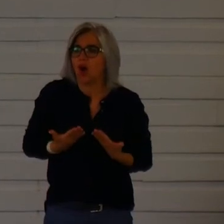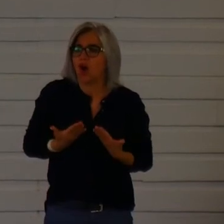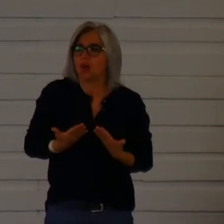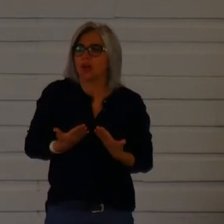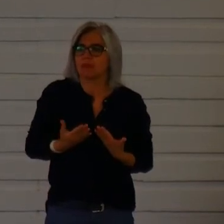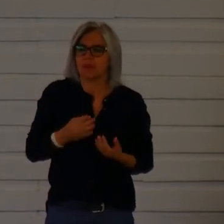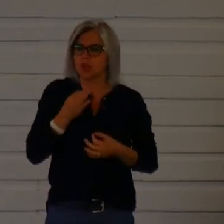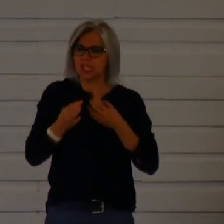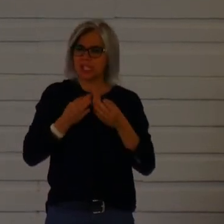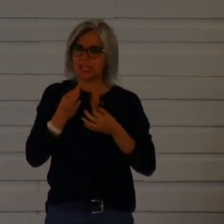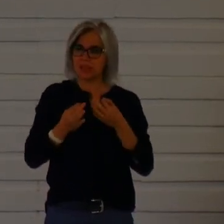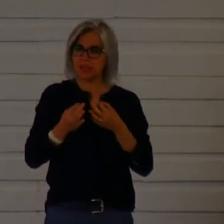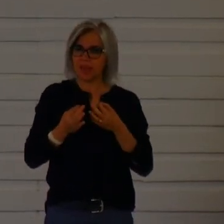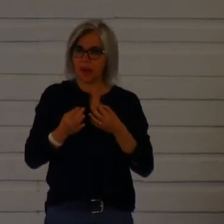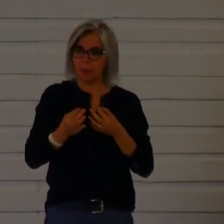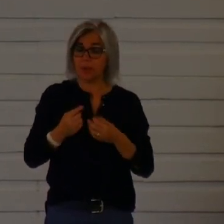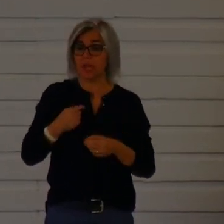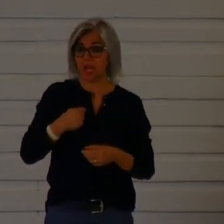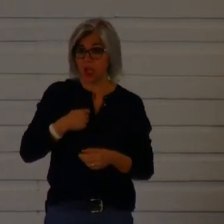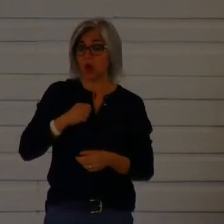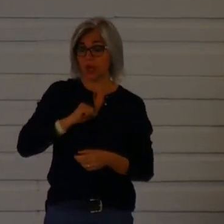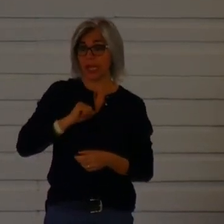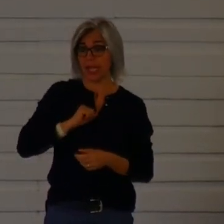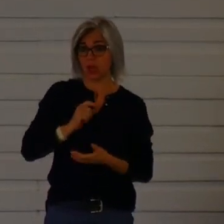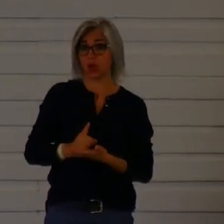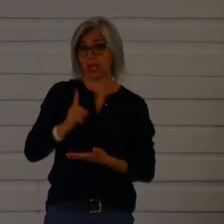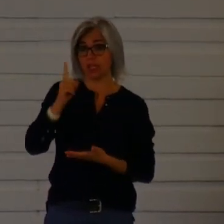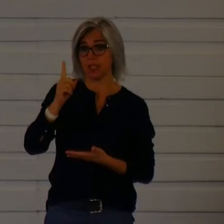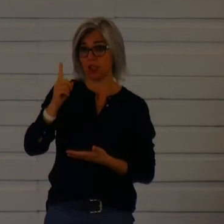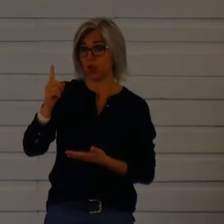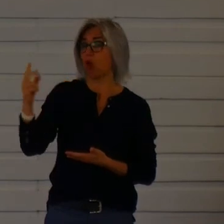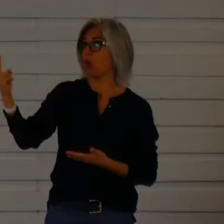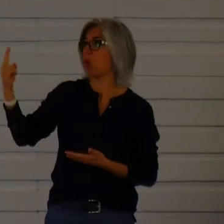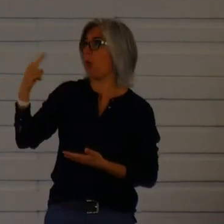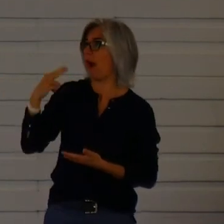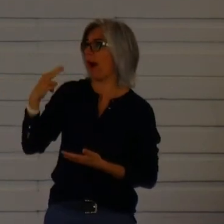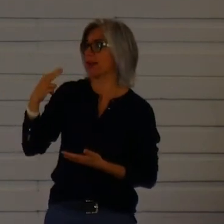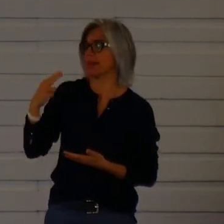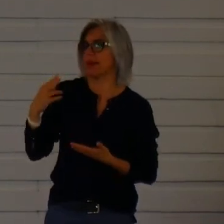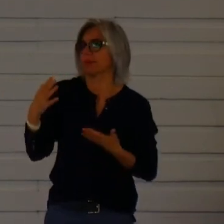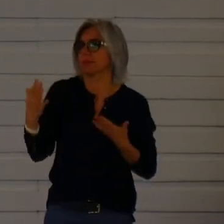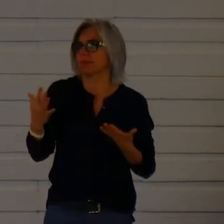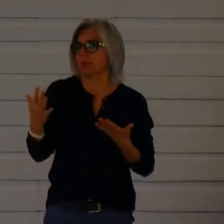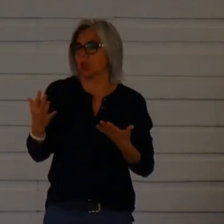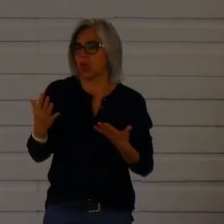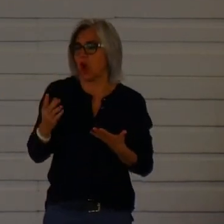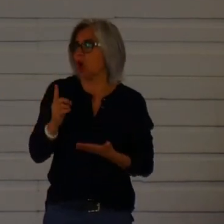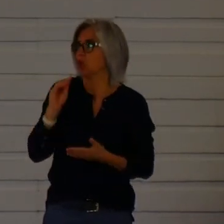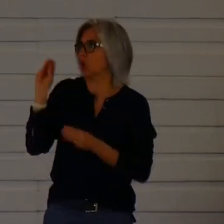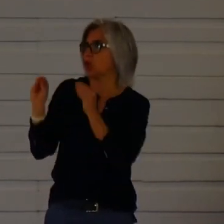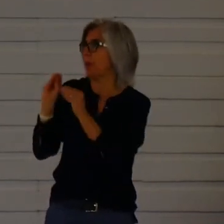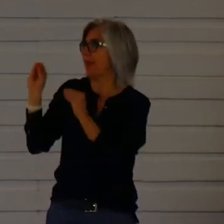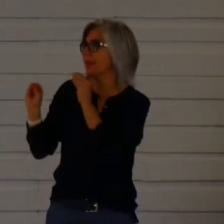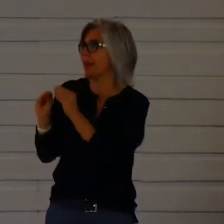innanzitutto che io credo che il Signore sta guardando, che se no non direi fino a quando. Quindi sono